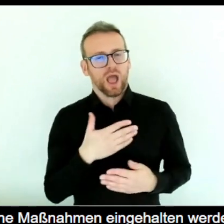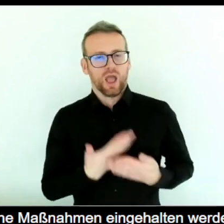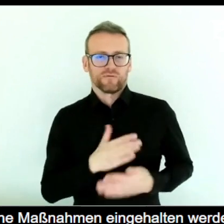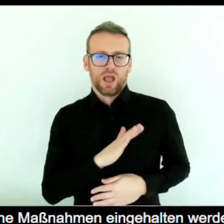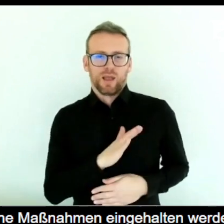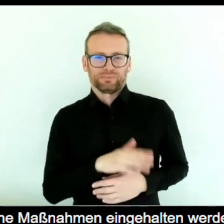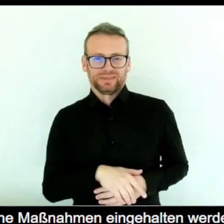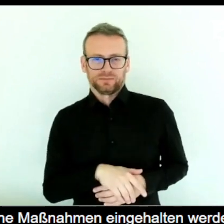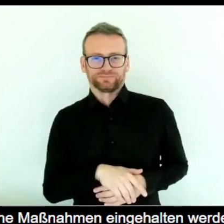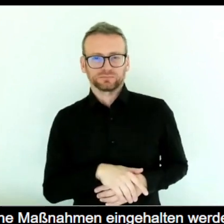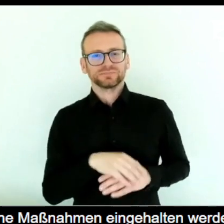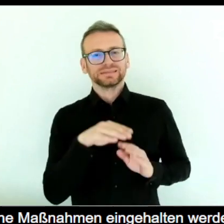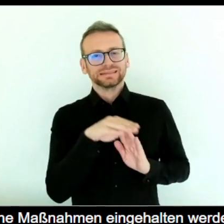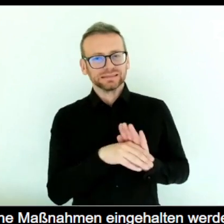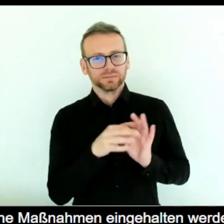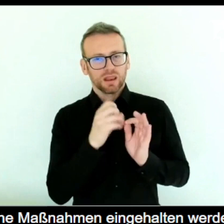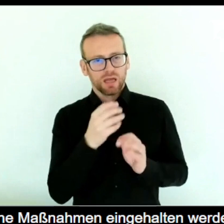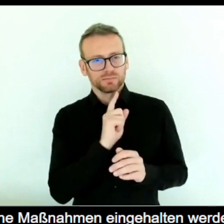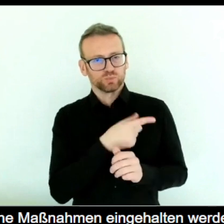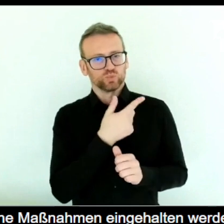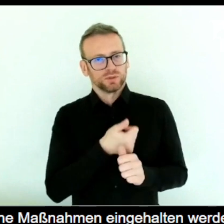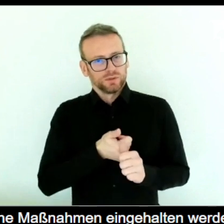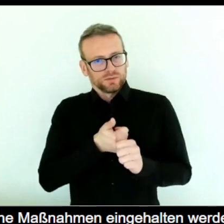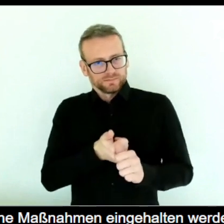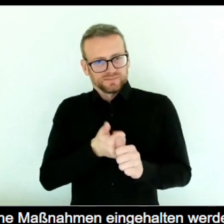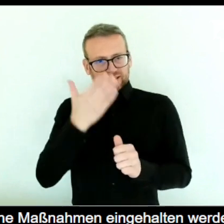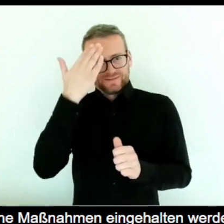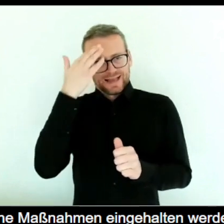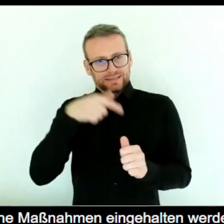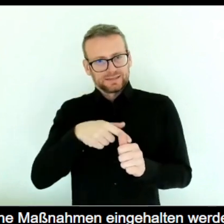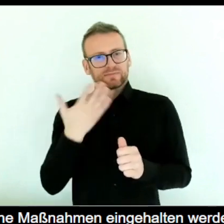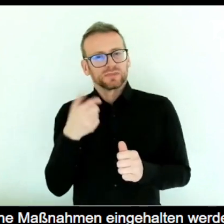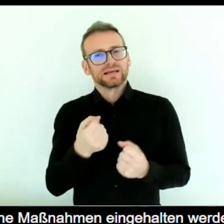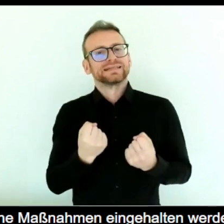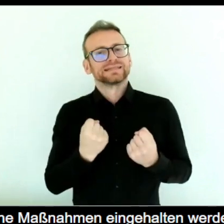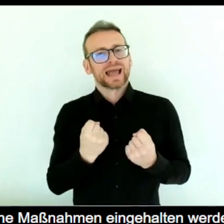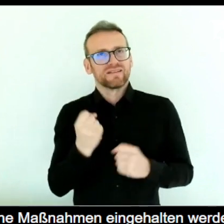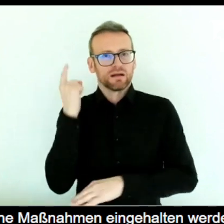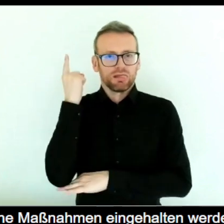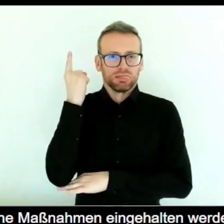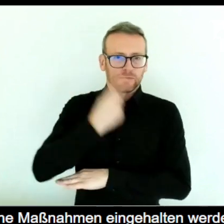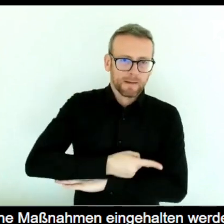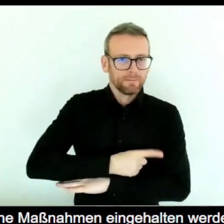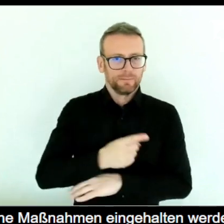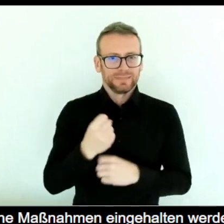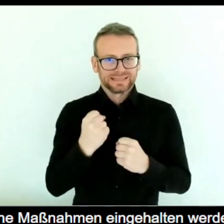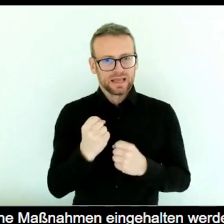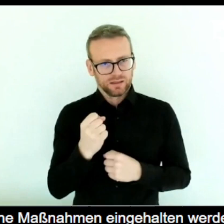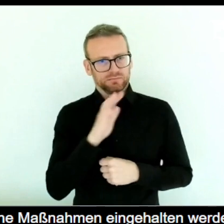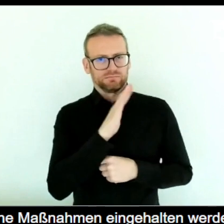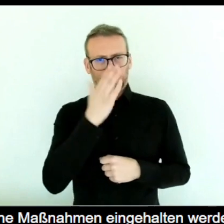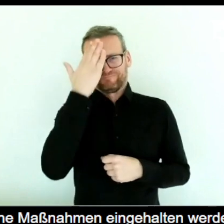-Landtagsfraktion angekündigt, dass Bayern zusätzlich zum Deutschland-Ticket, das derzeit für 49 Euro im Monat erhältlich sein soll,